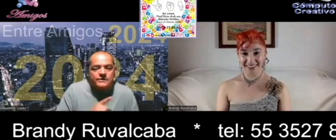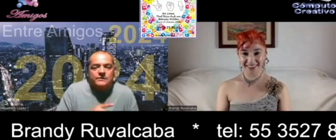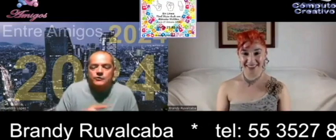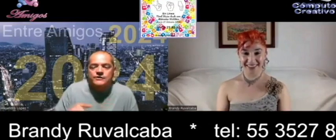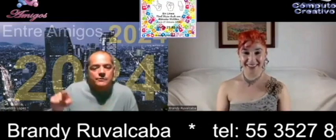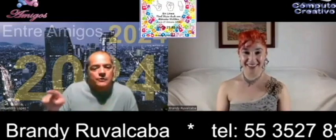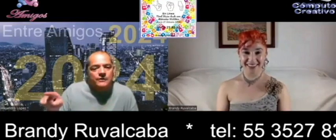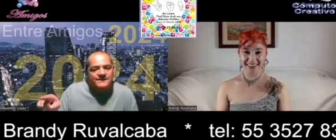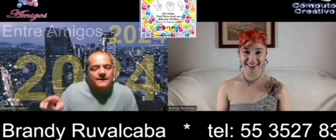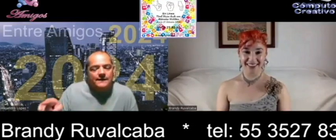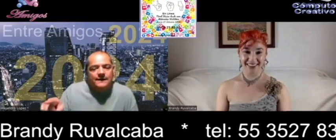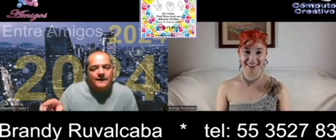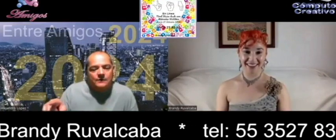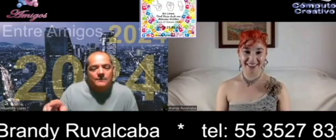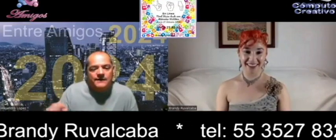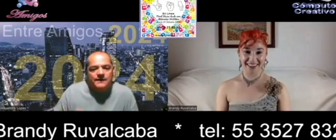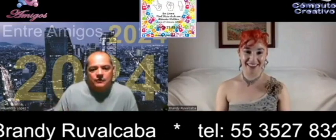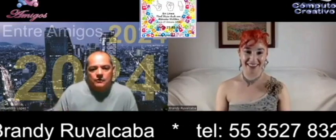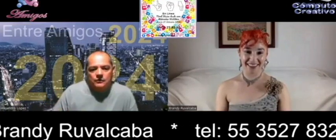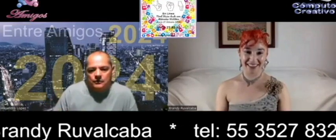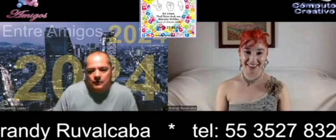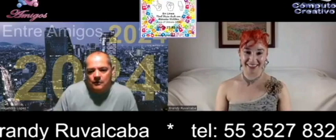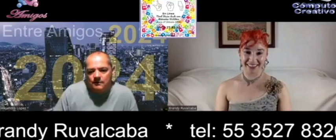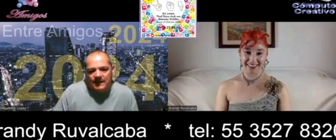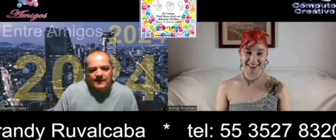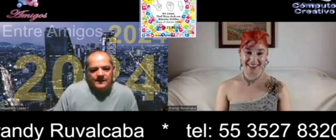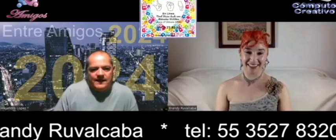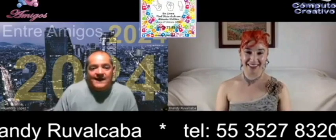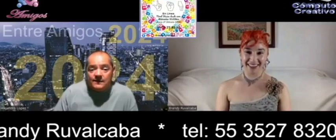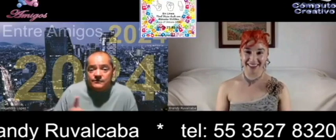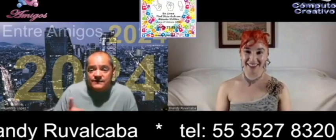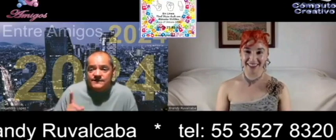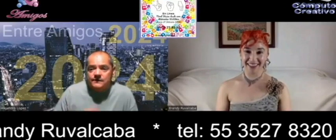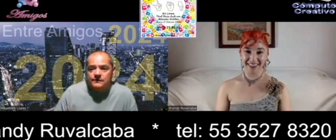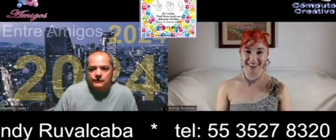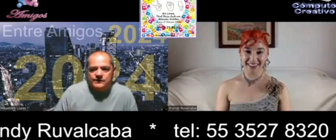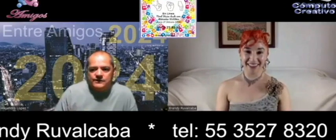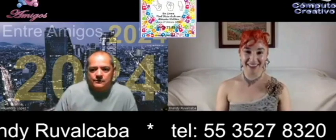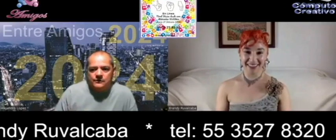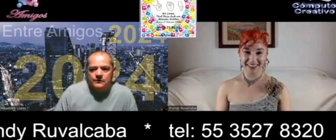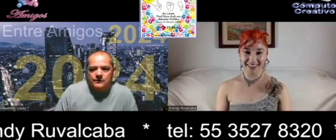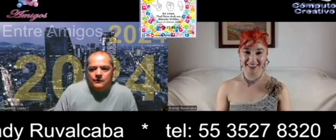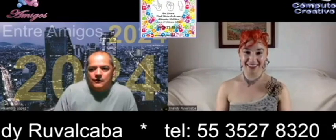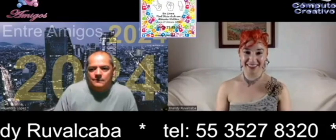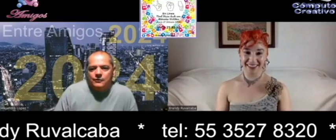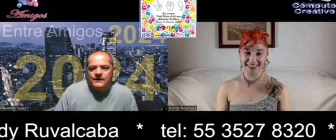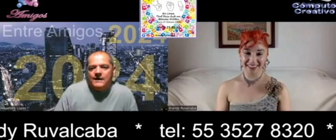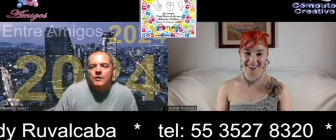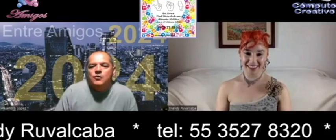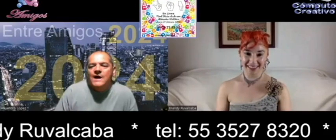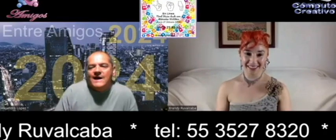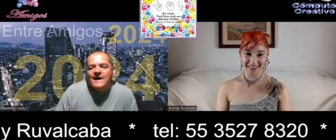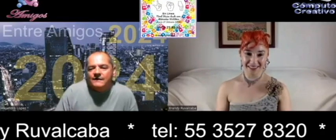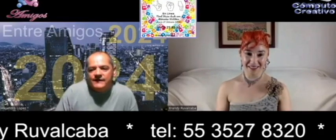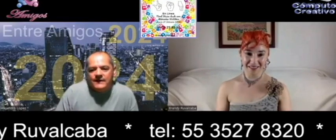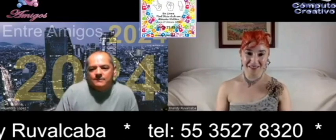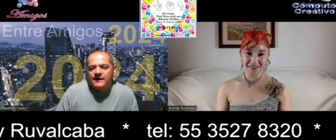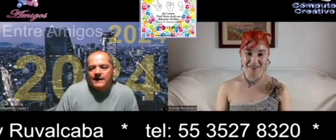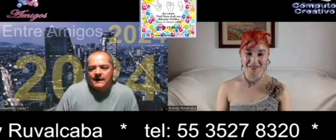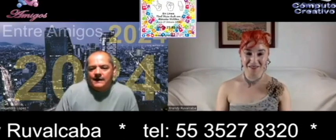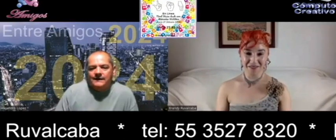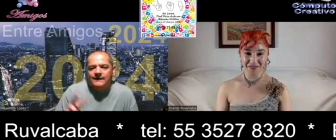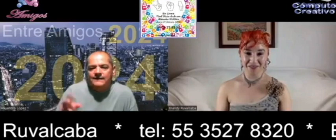que sí es inclusivo es lo que está comentando Brandy, eso sí es ser inclusivo, no el ponerle una E al